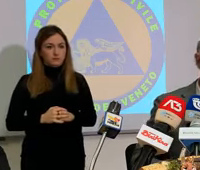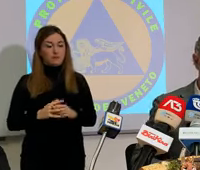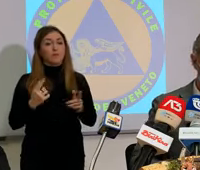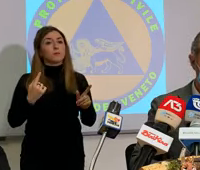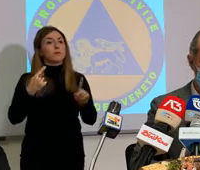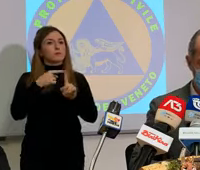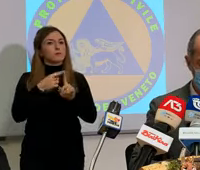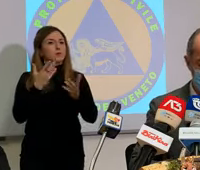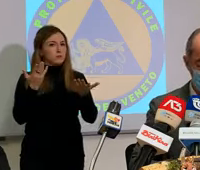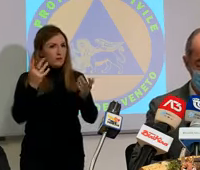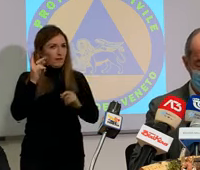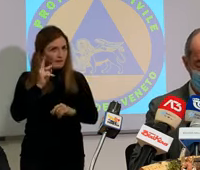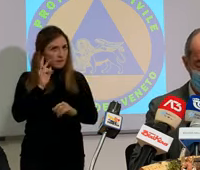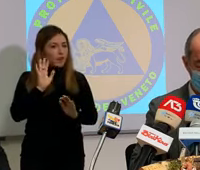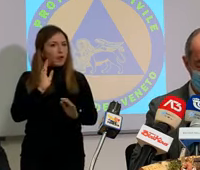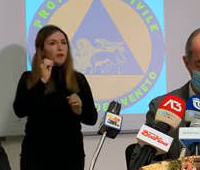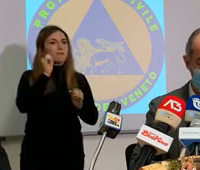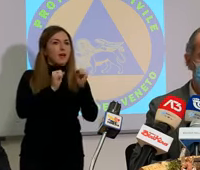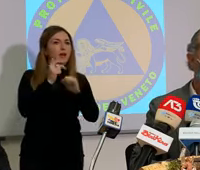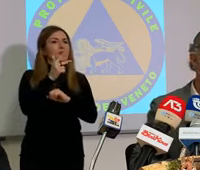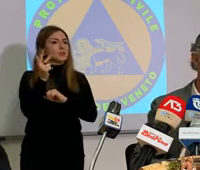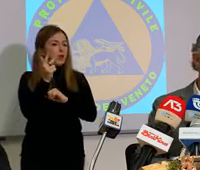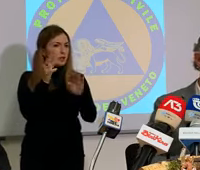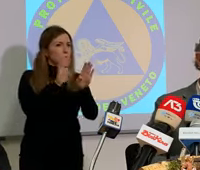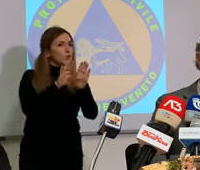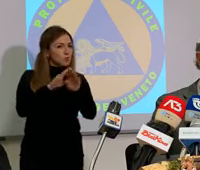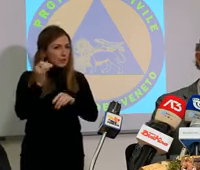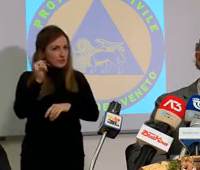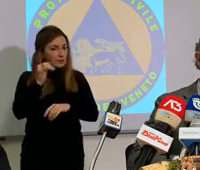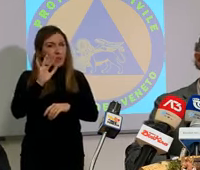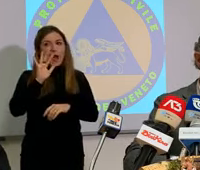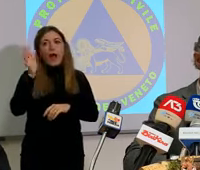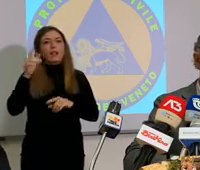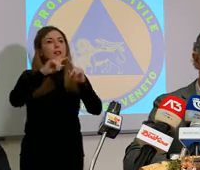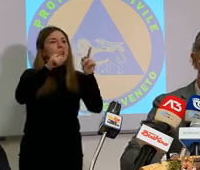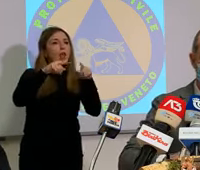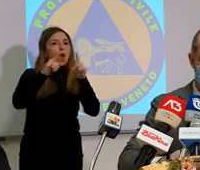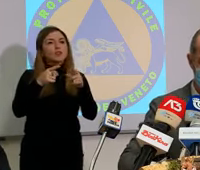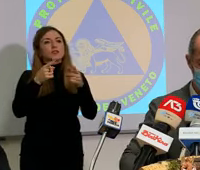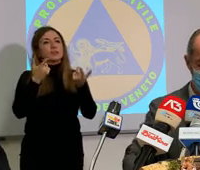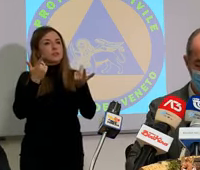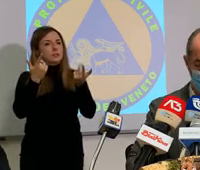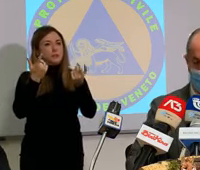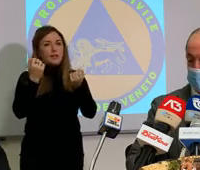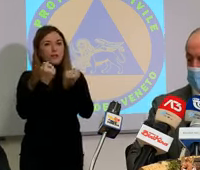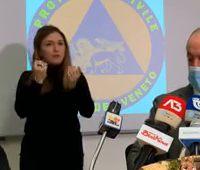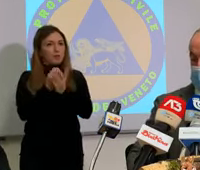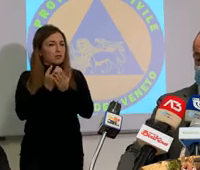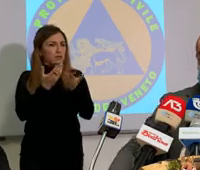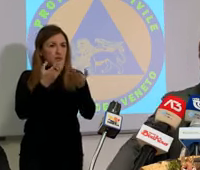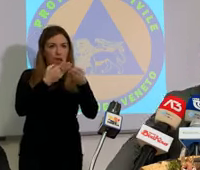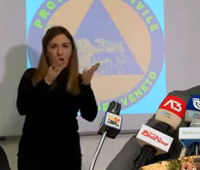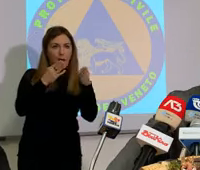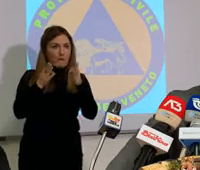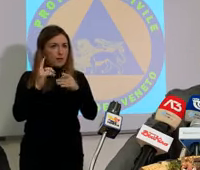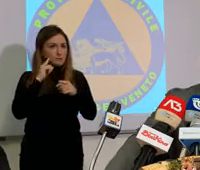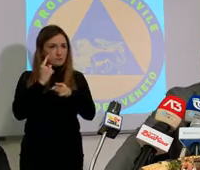chiusura questo è vero dei bar e dei ristoranti ma tutte le altre attività produttive commerciali e restano aperte e